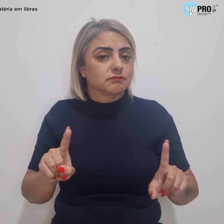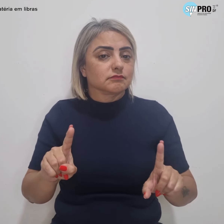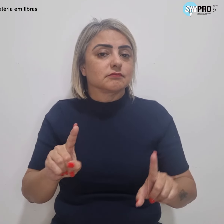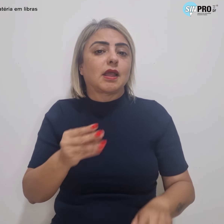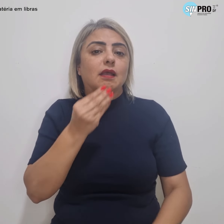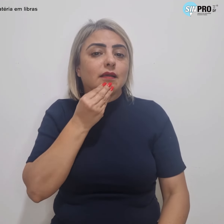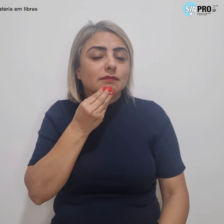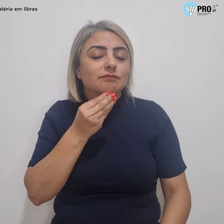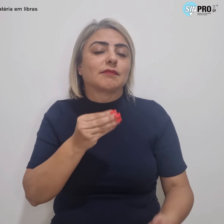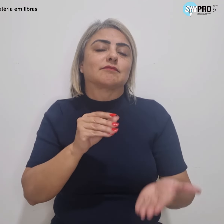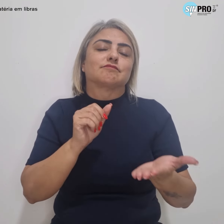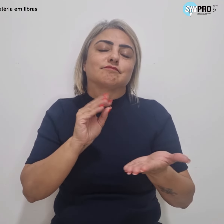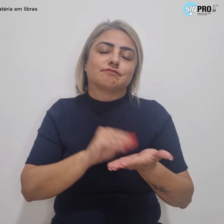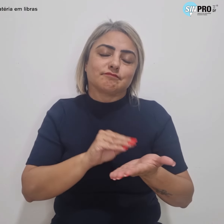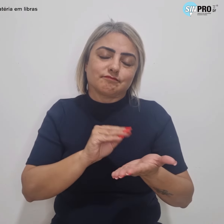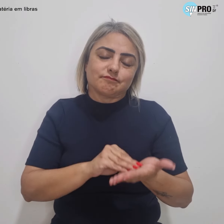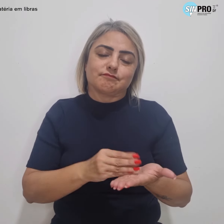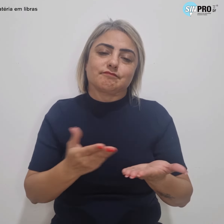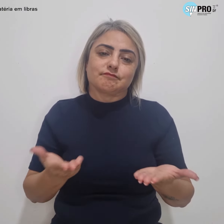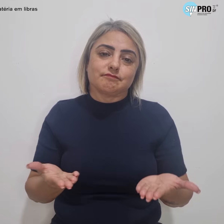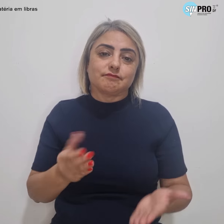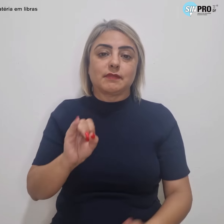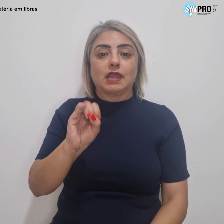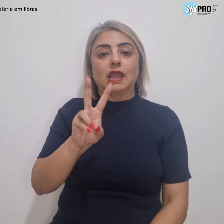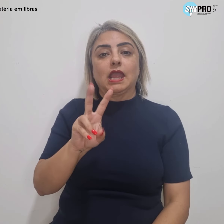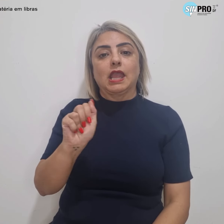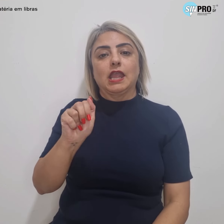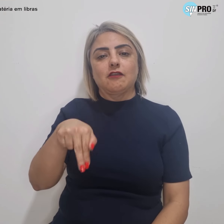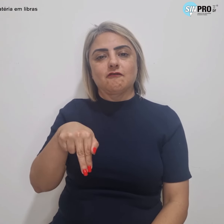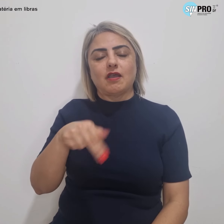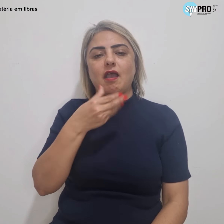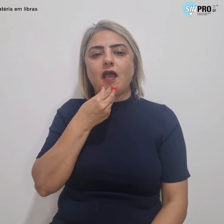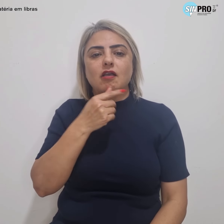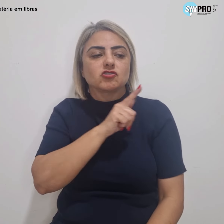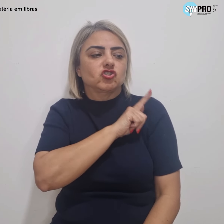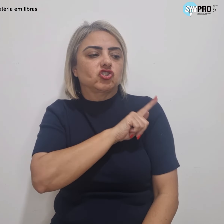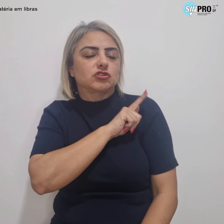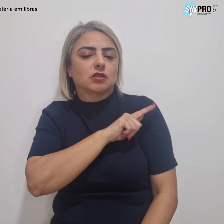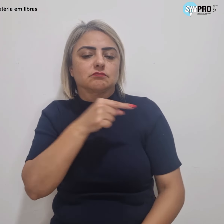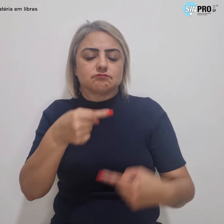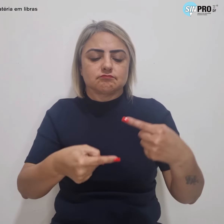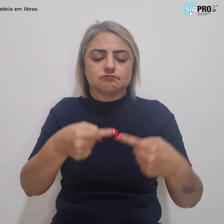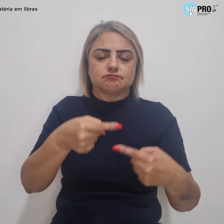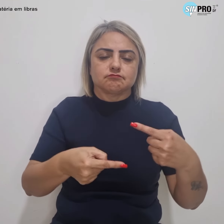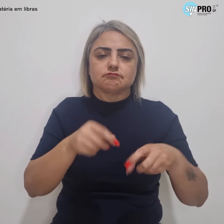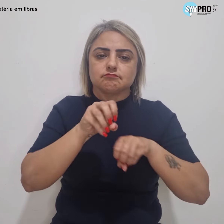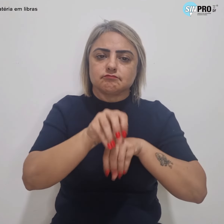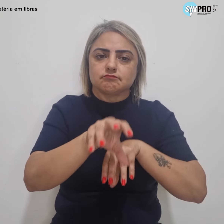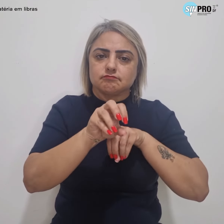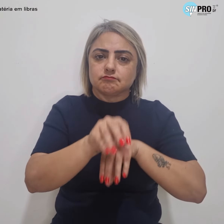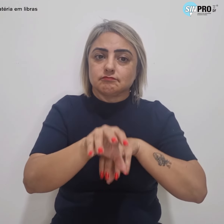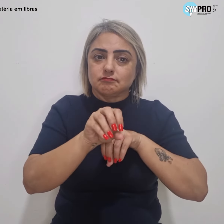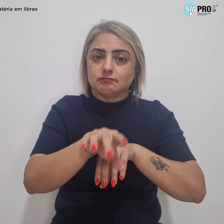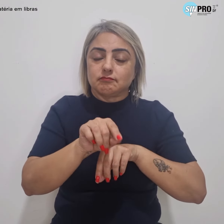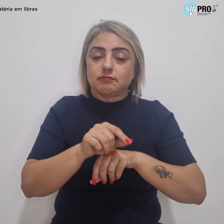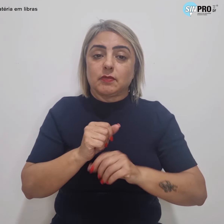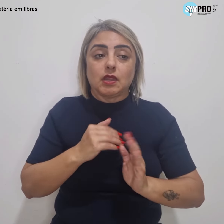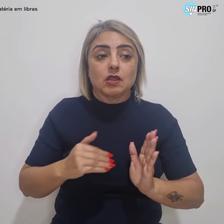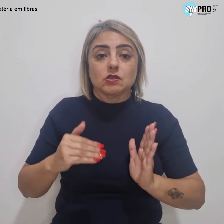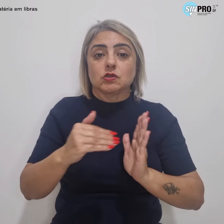falta. Ivan Gontijo, gerente de políticas educacionais de todos pela